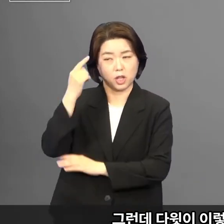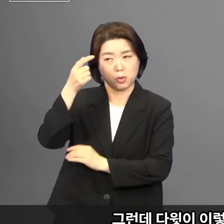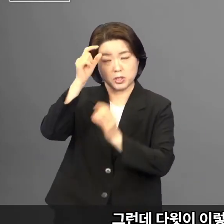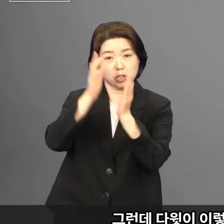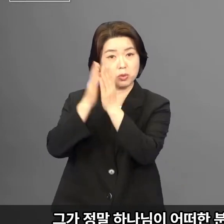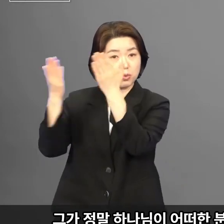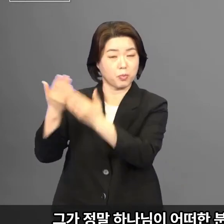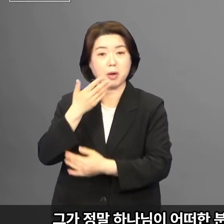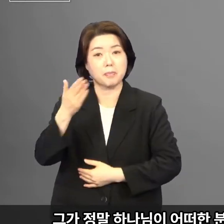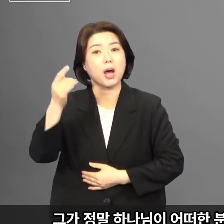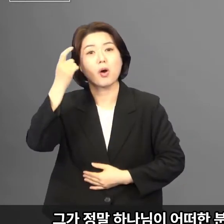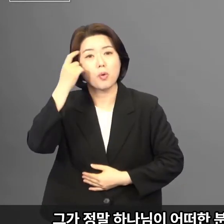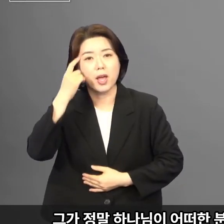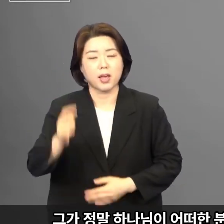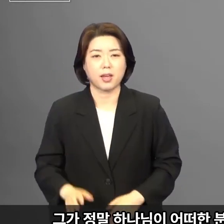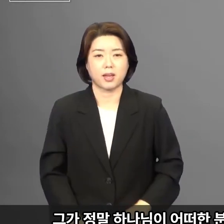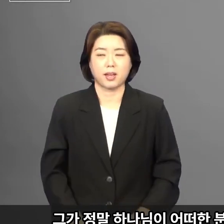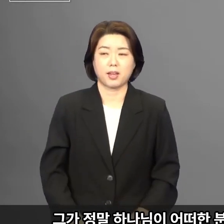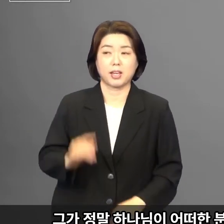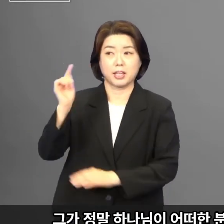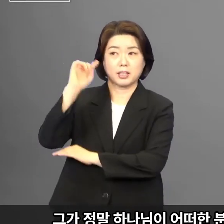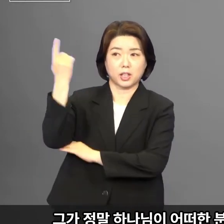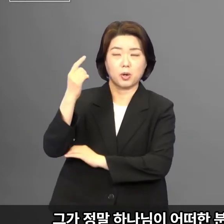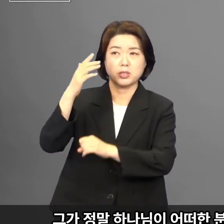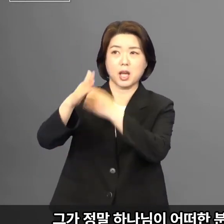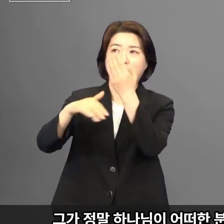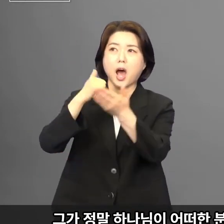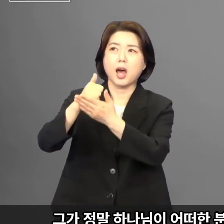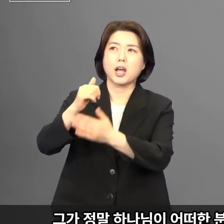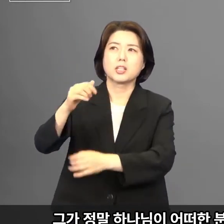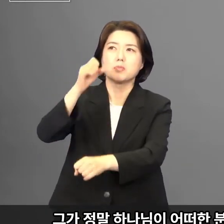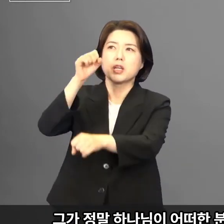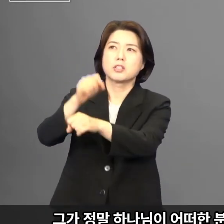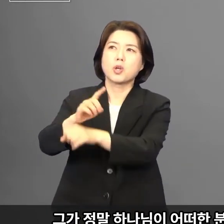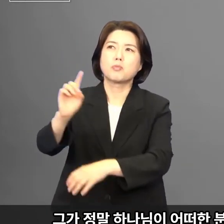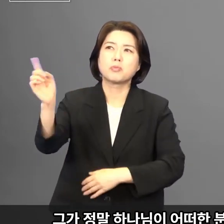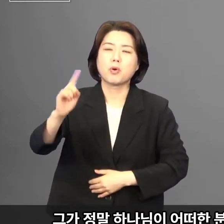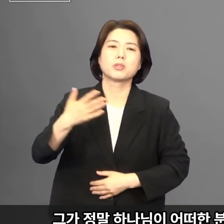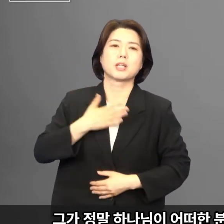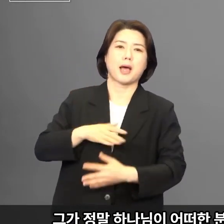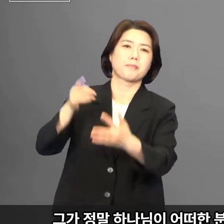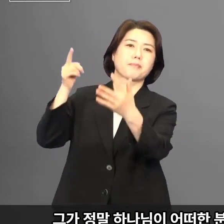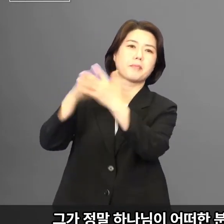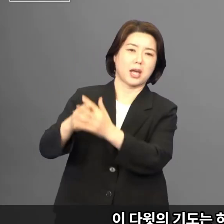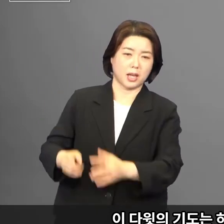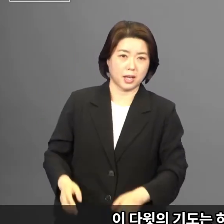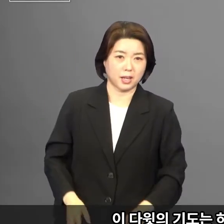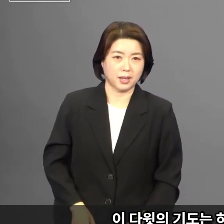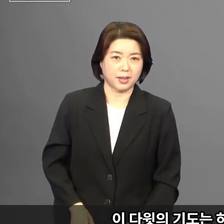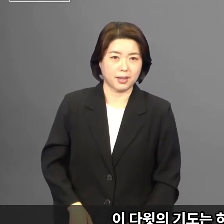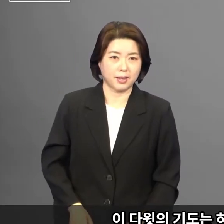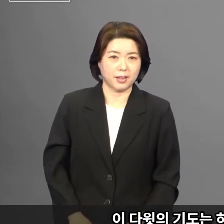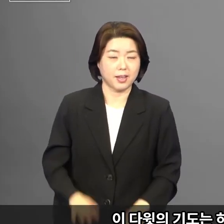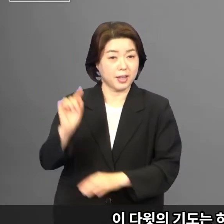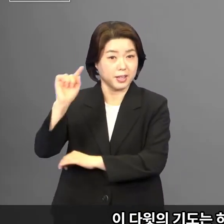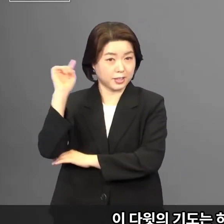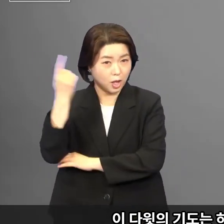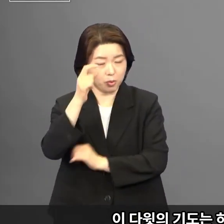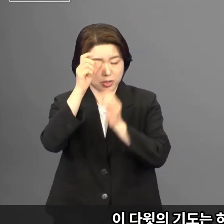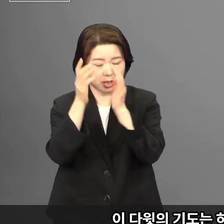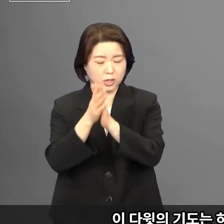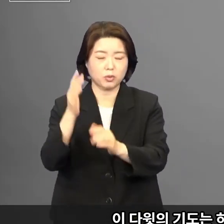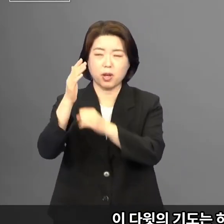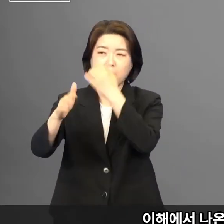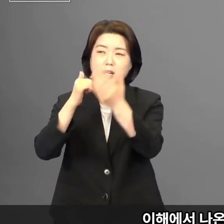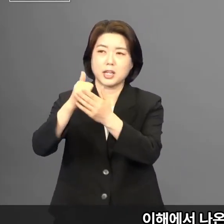것은 그가 정말 하나님이 어떠한 분인지를 알았다는 증거입니다. 왜냐? 이 다윗의 기도는 하나님의